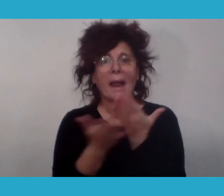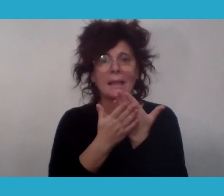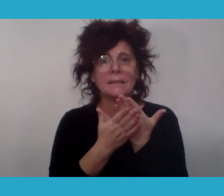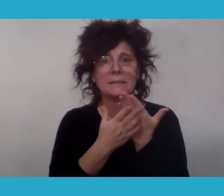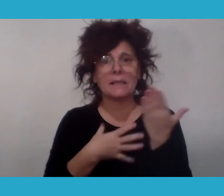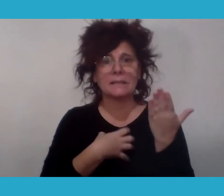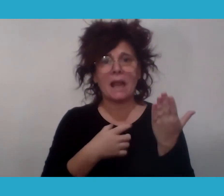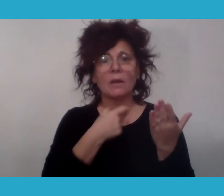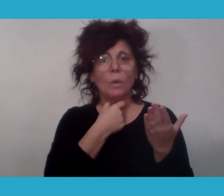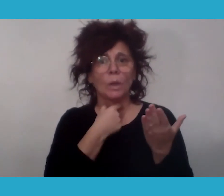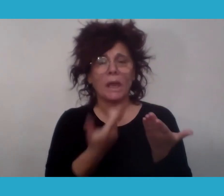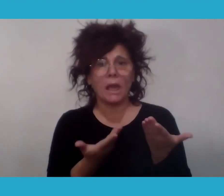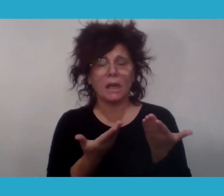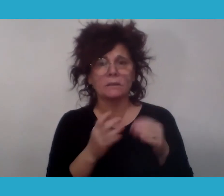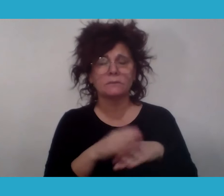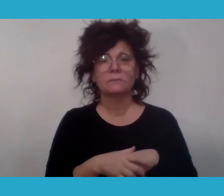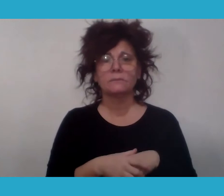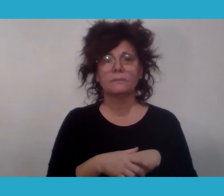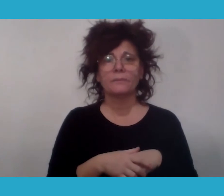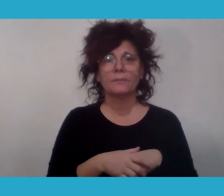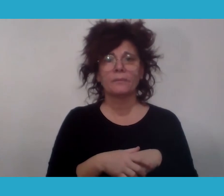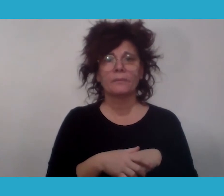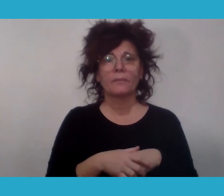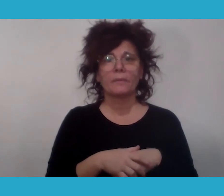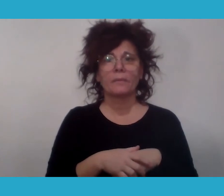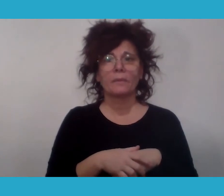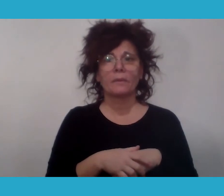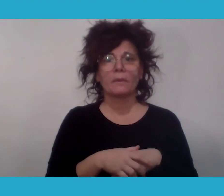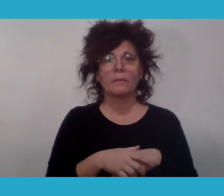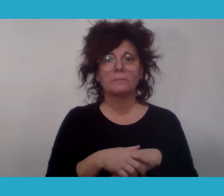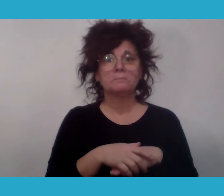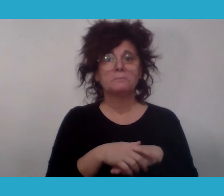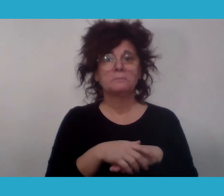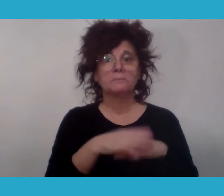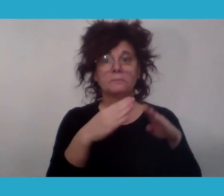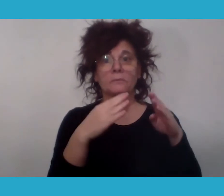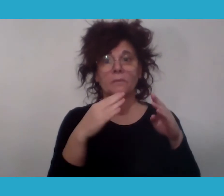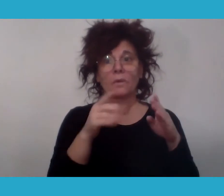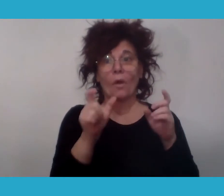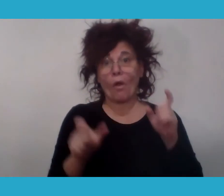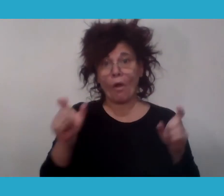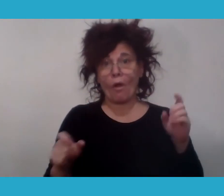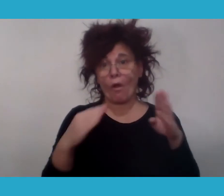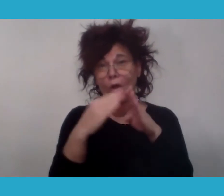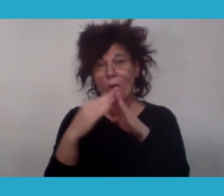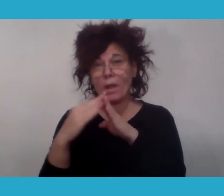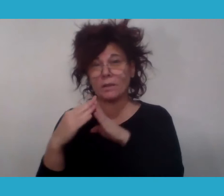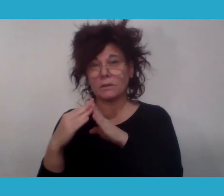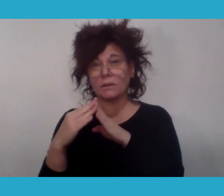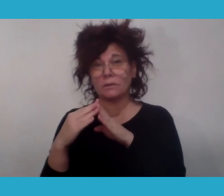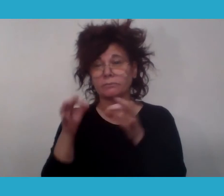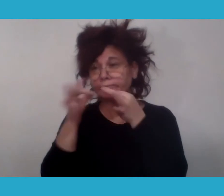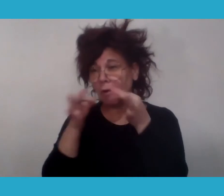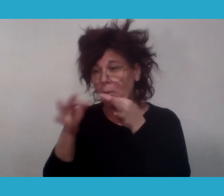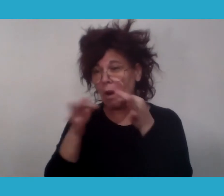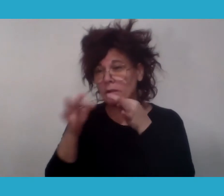y presenciales, para que sean realmente públicas. Encontrándose con sus vecinos, advierte que muchas personas no sabían de la autovía ni de la audiencia. no